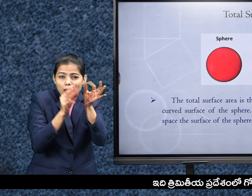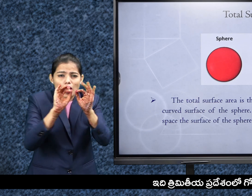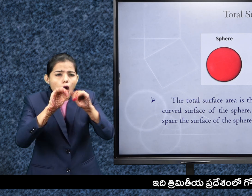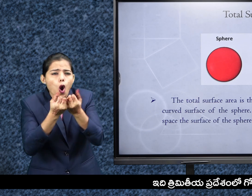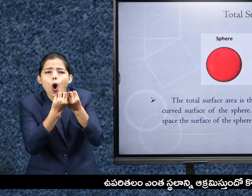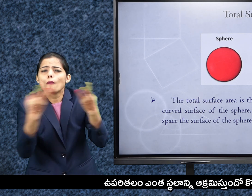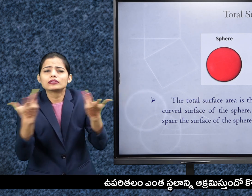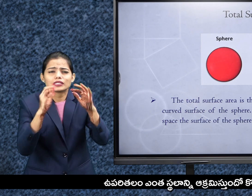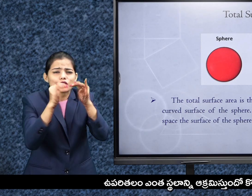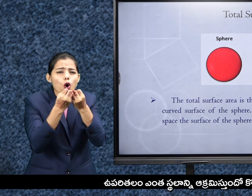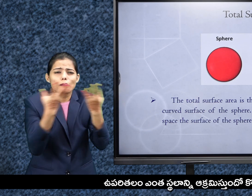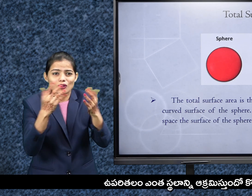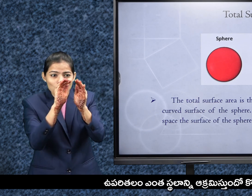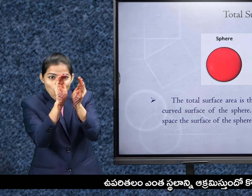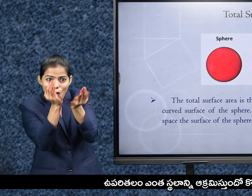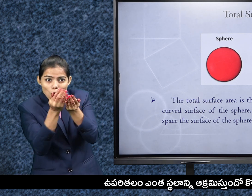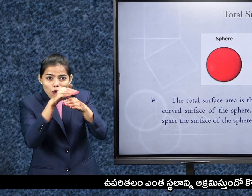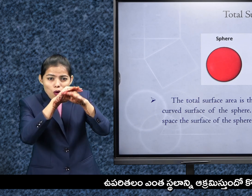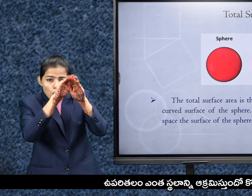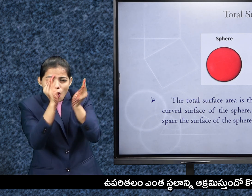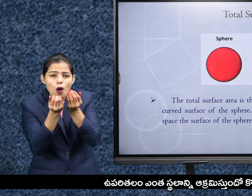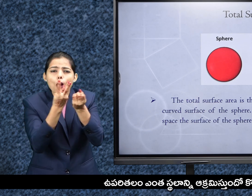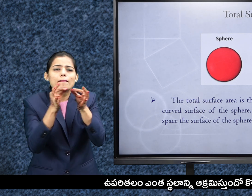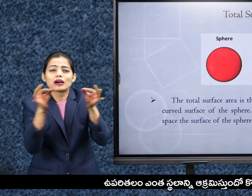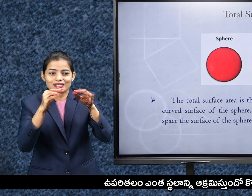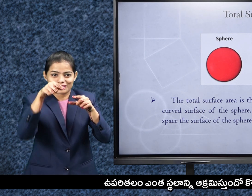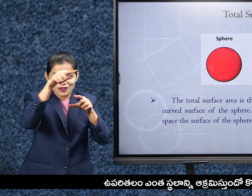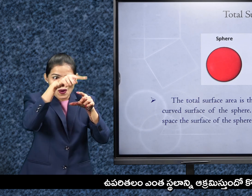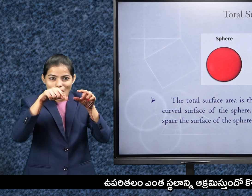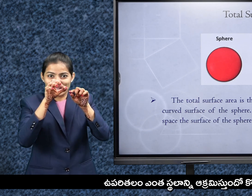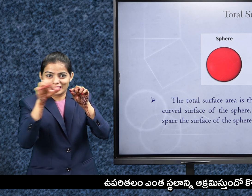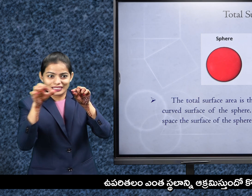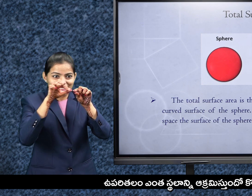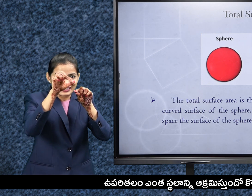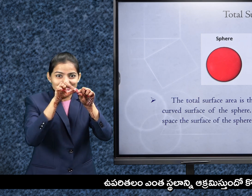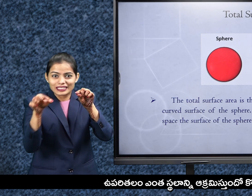యొక్క ఉపరితలం ఎంత స్థలాన్ని ఆక్రమిస్తుందో కొలమానాన్ని అందిస్తుంది.